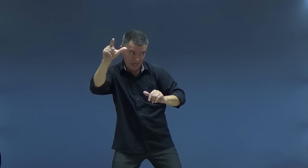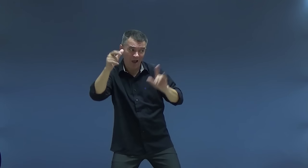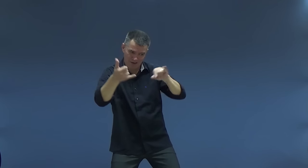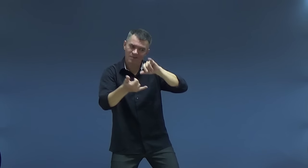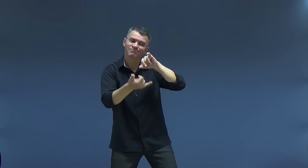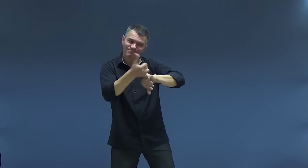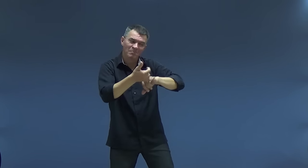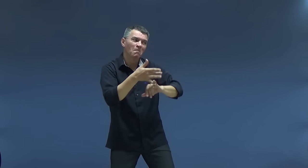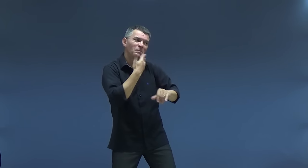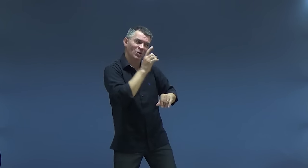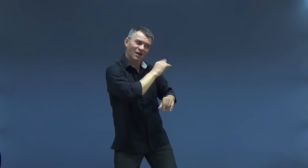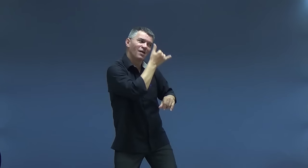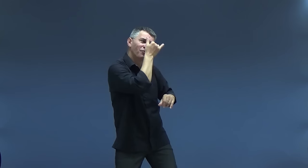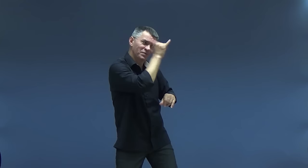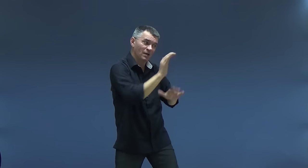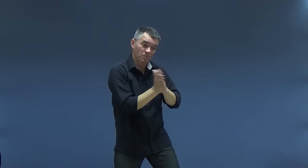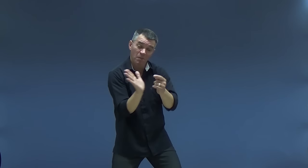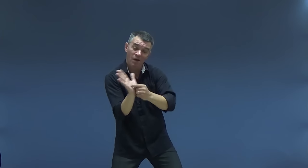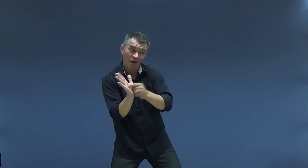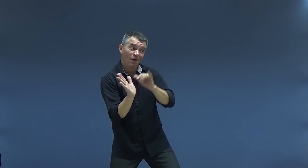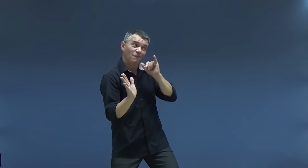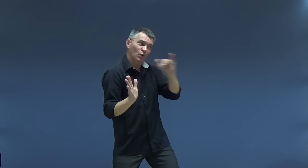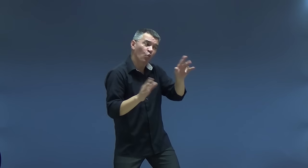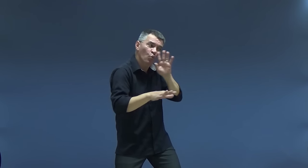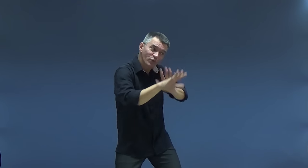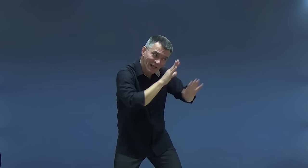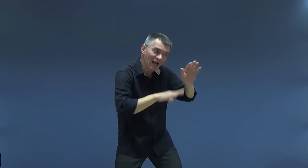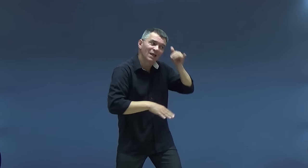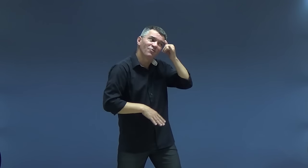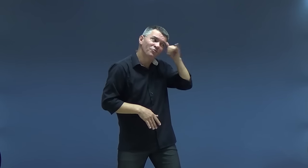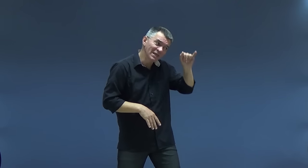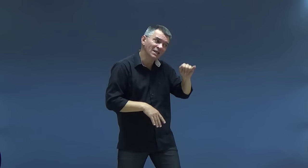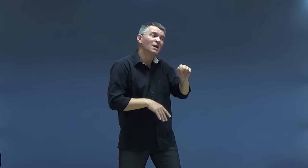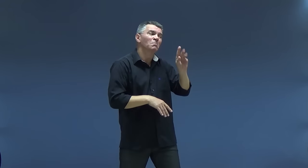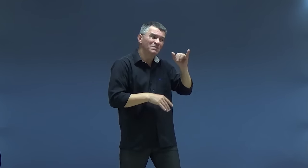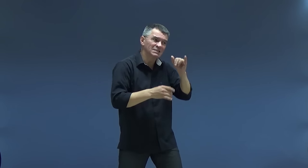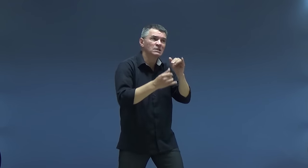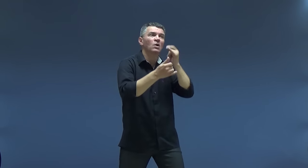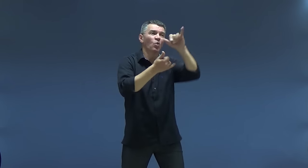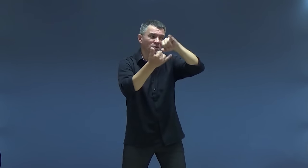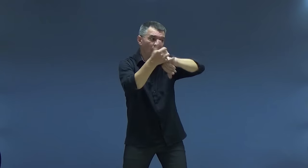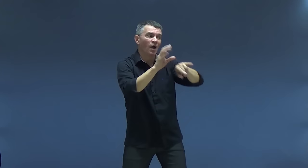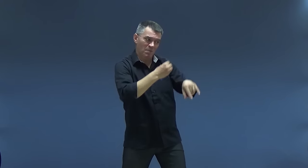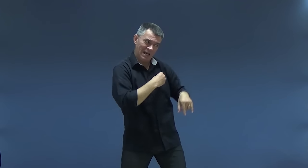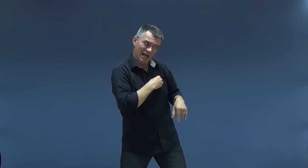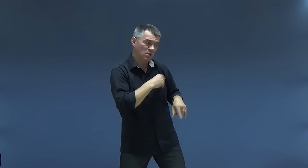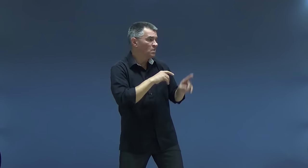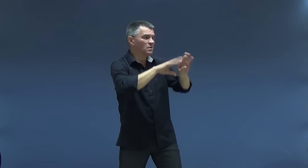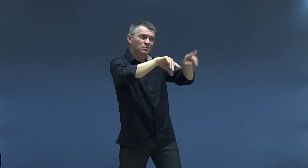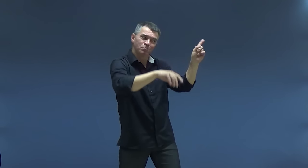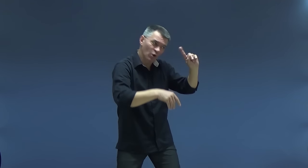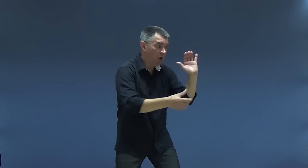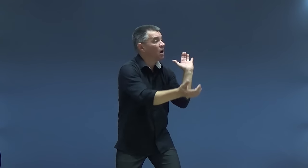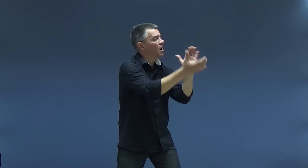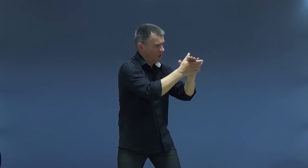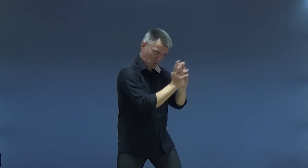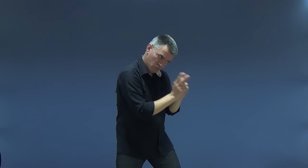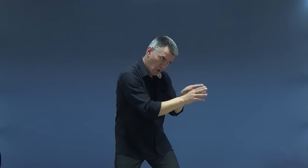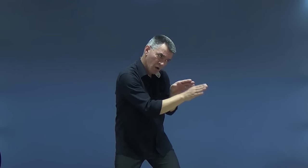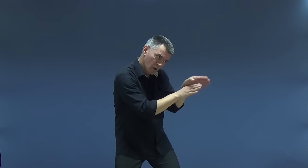Separou da esposa e vai vir pra outra, como assim? Amante? Não, calma, evita, porque ter amante é